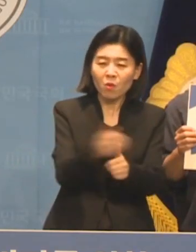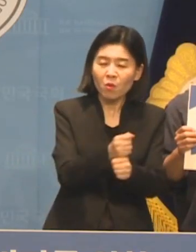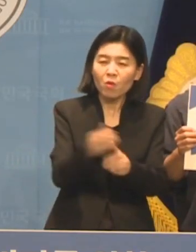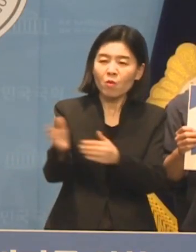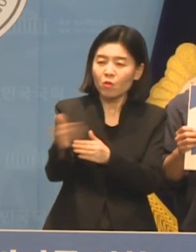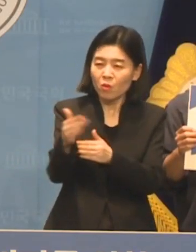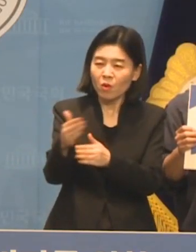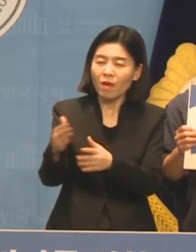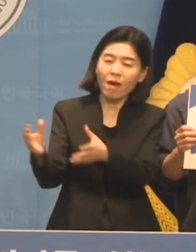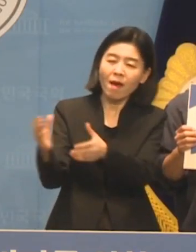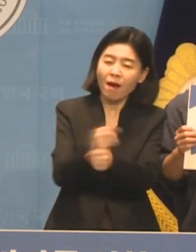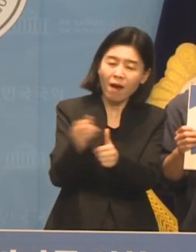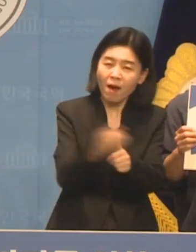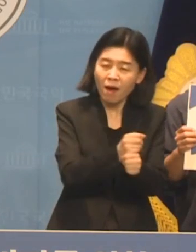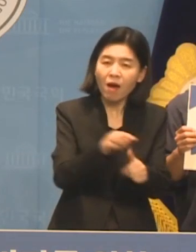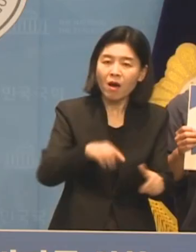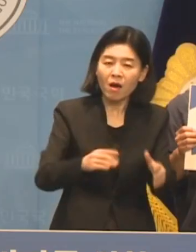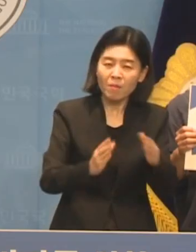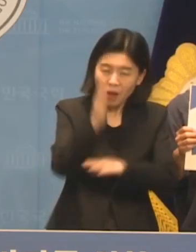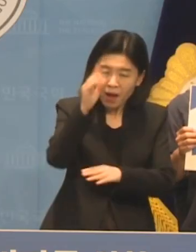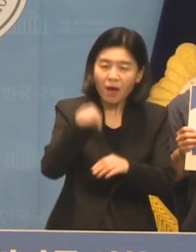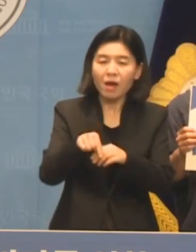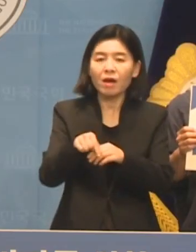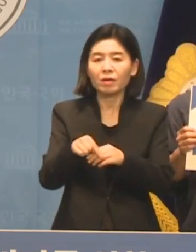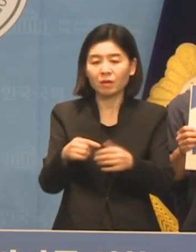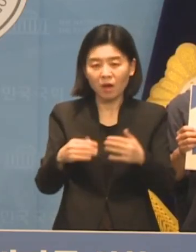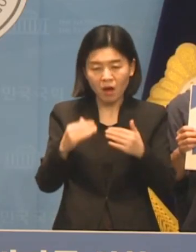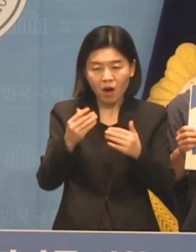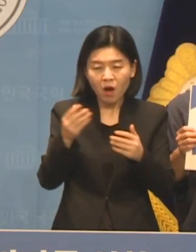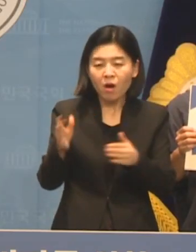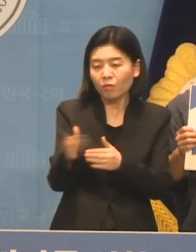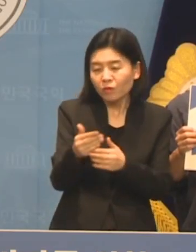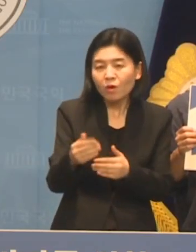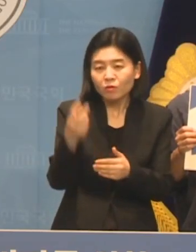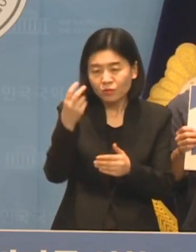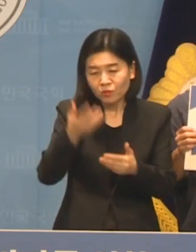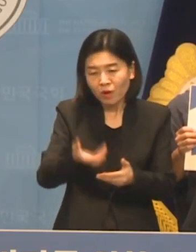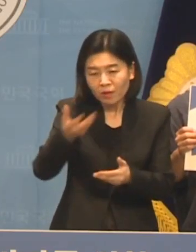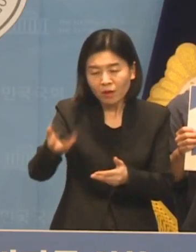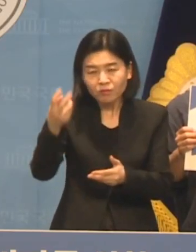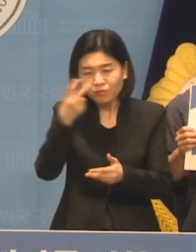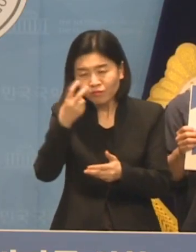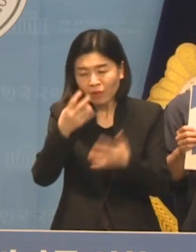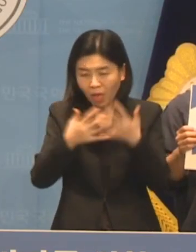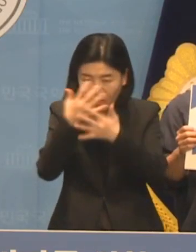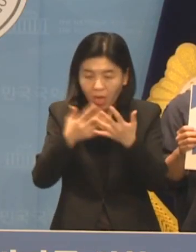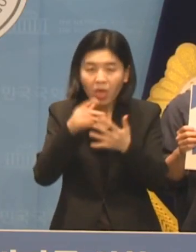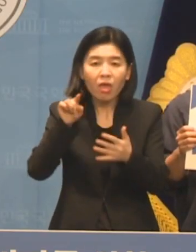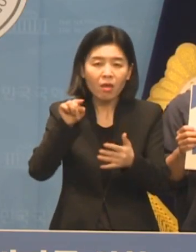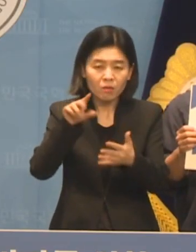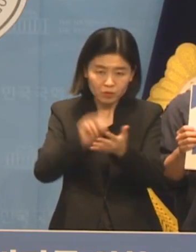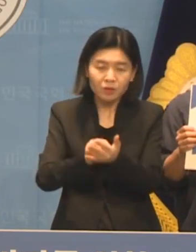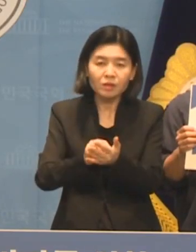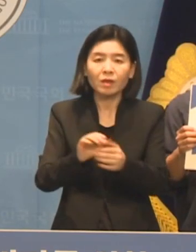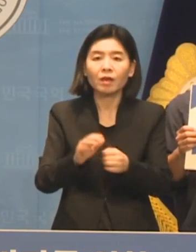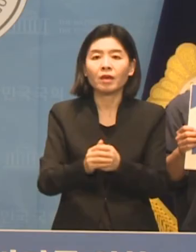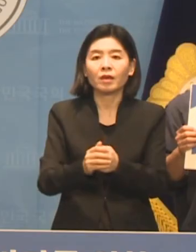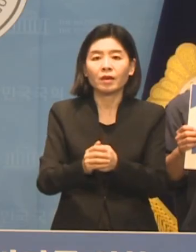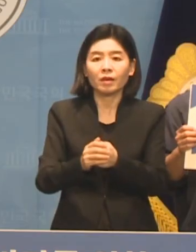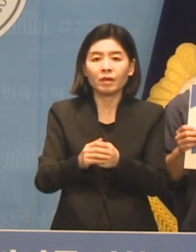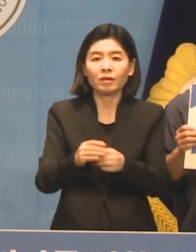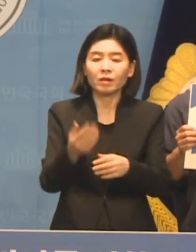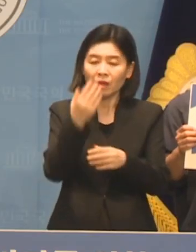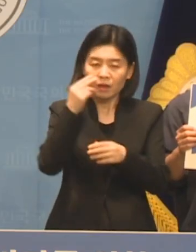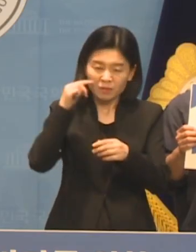같은 비윤리적인 어업과 불투명한 정보, 갈 길이 먼 국제 해운 탈탄소, 해양 생태계의 수용 정도를